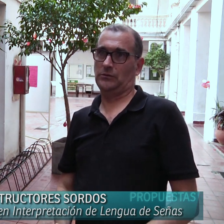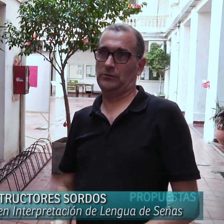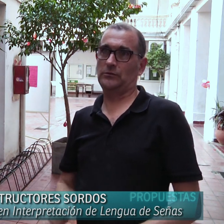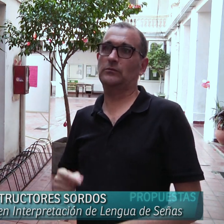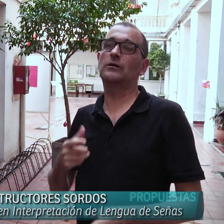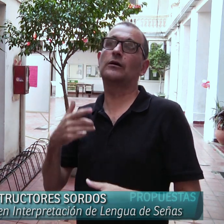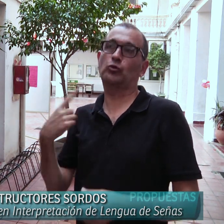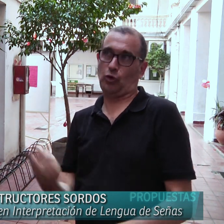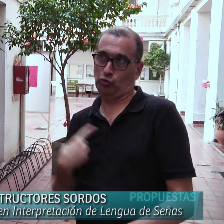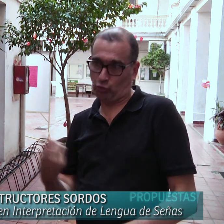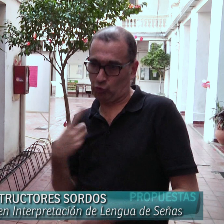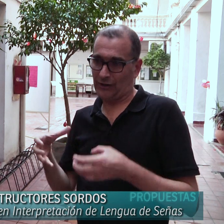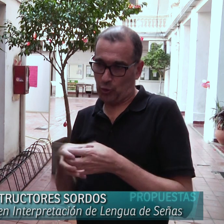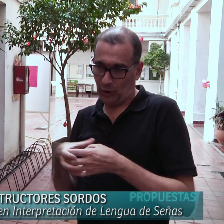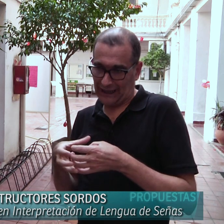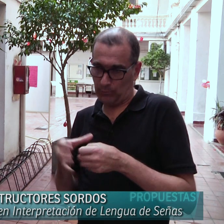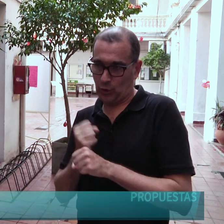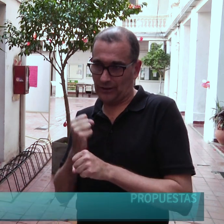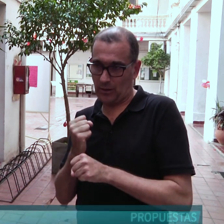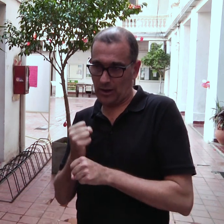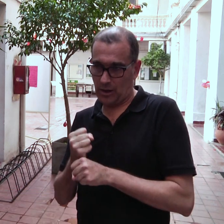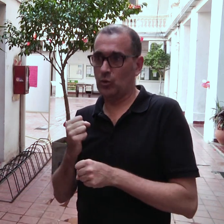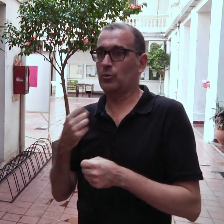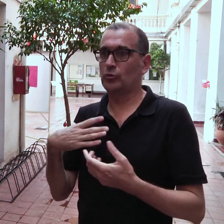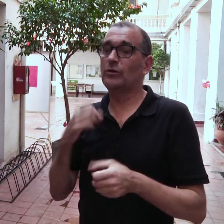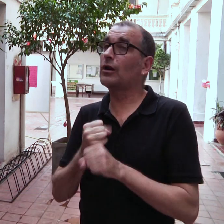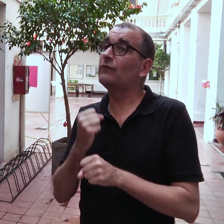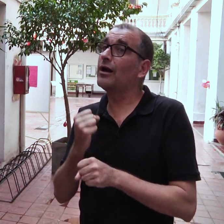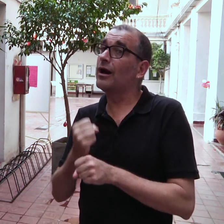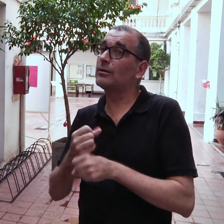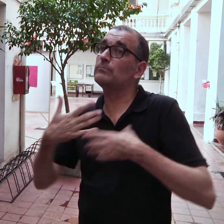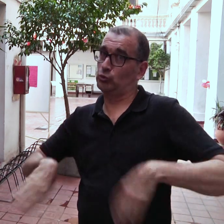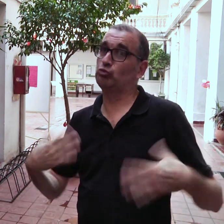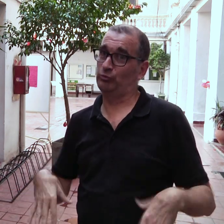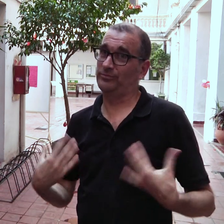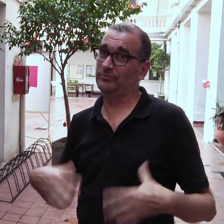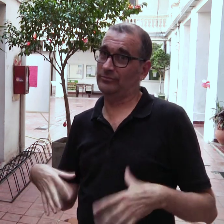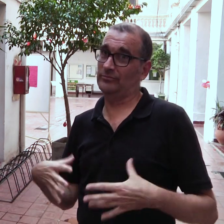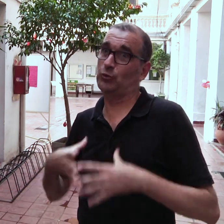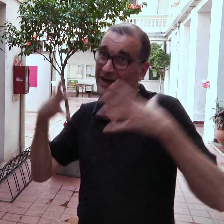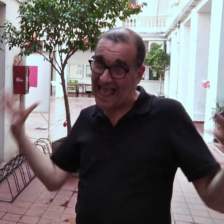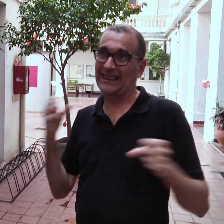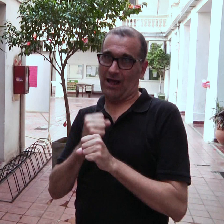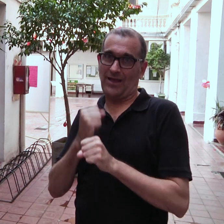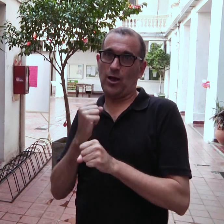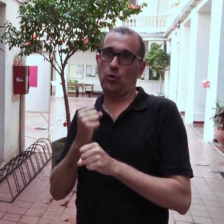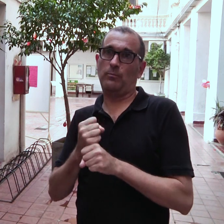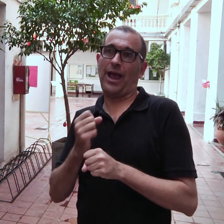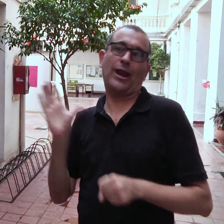en todo el país. Nosotros, el equipo de trabajo, estamos trabajando mucho. Es un